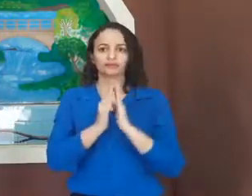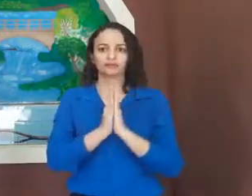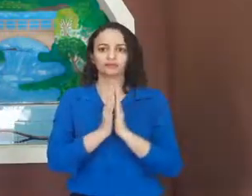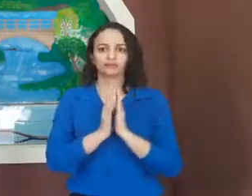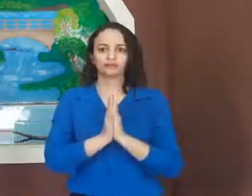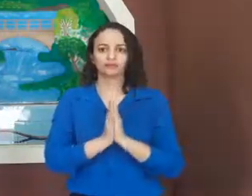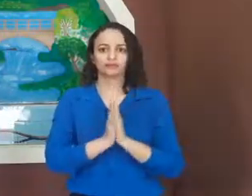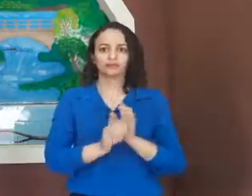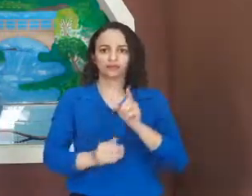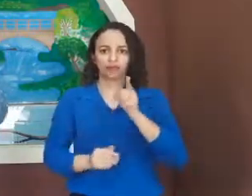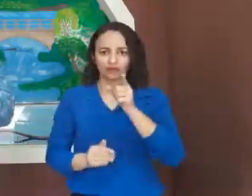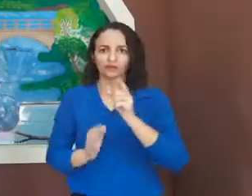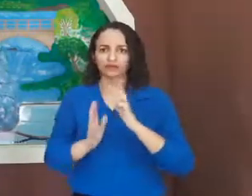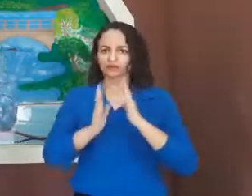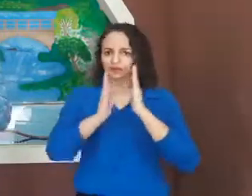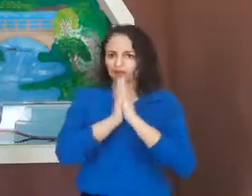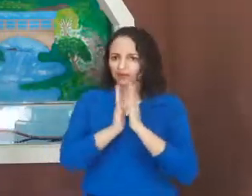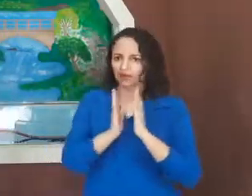Você tem orado?